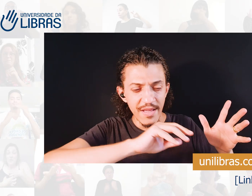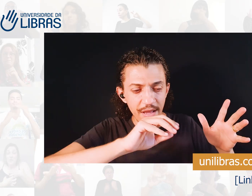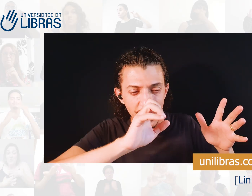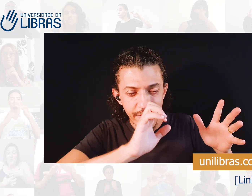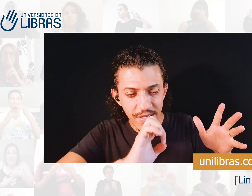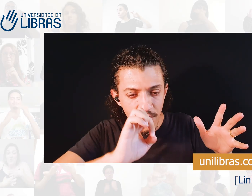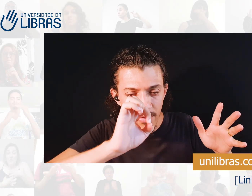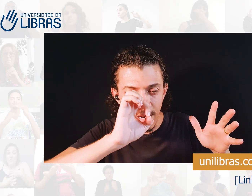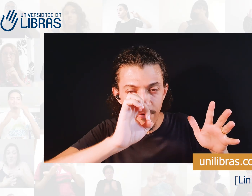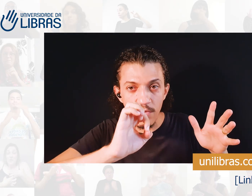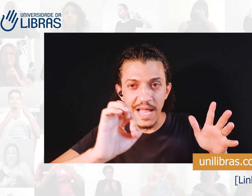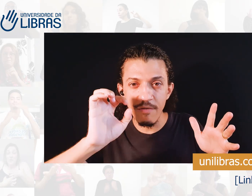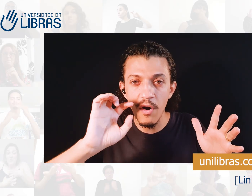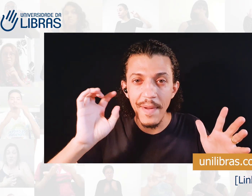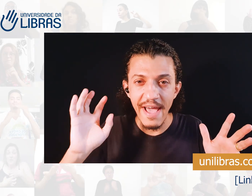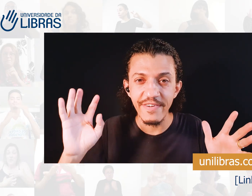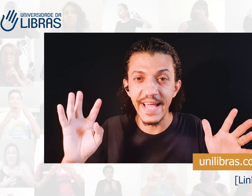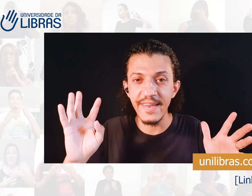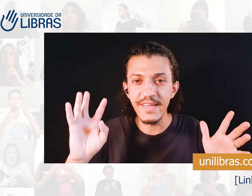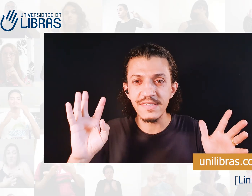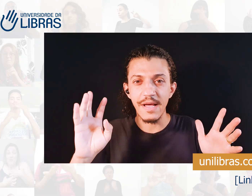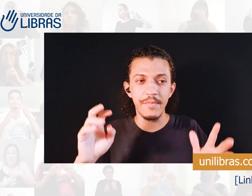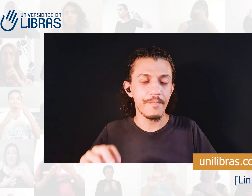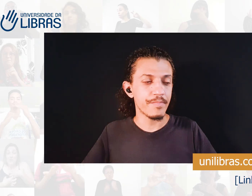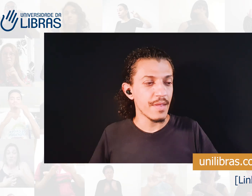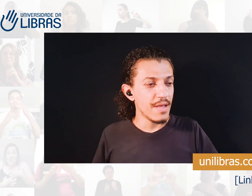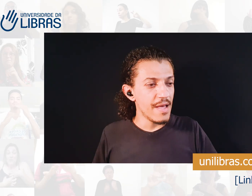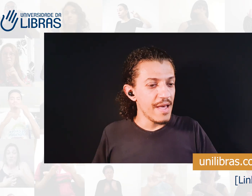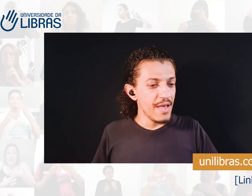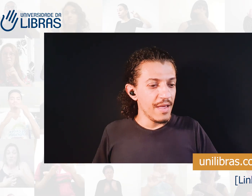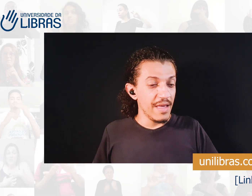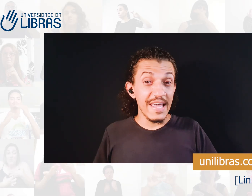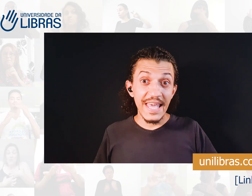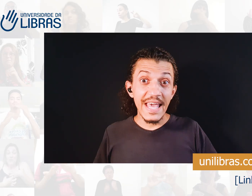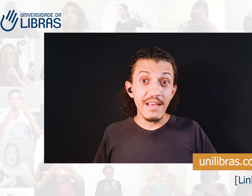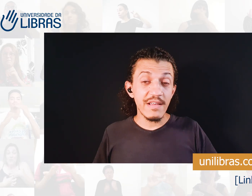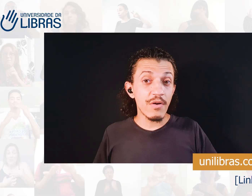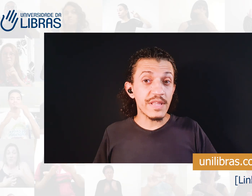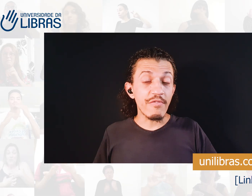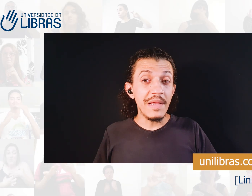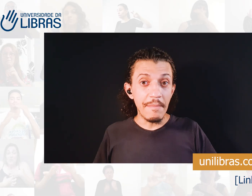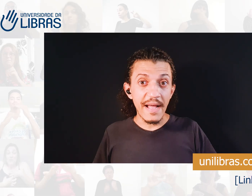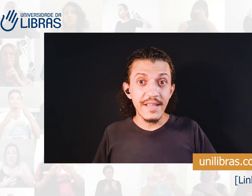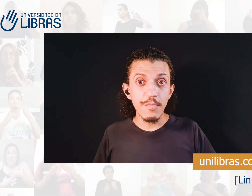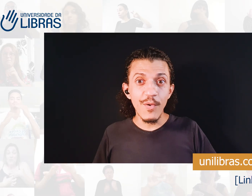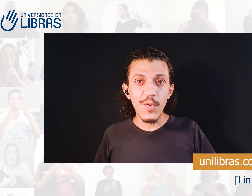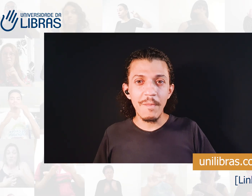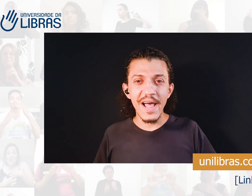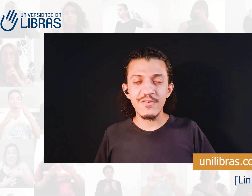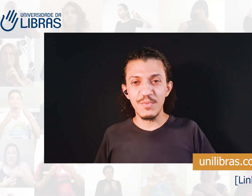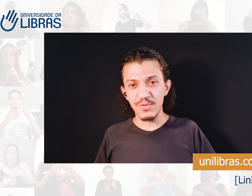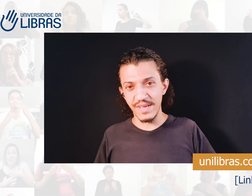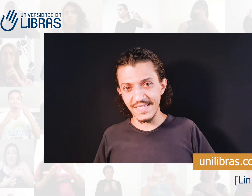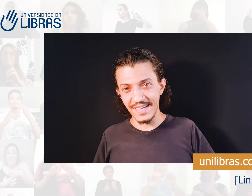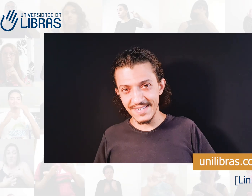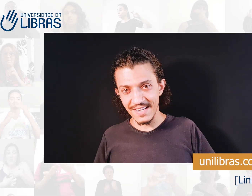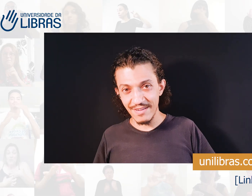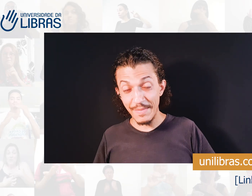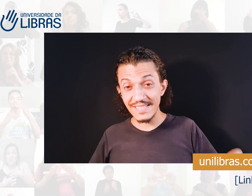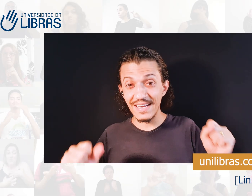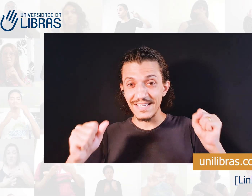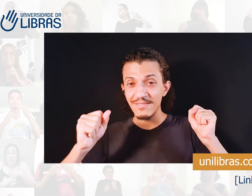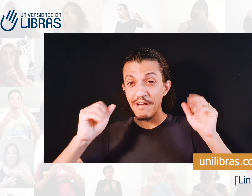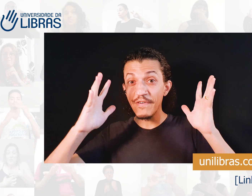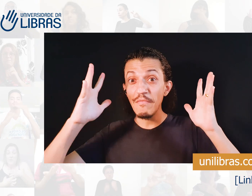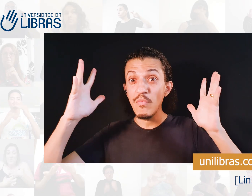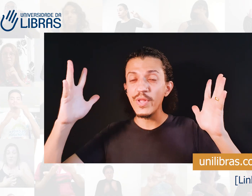mas de vez em quando ele voltava igual uma erva daninha, sabe? E eu estava me libertando por completo do português sinalizado.